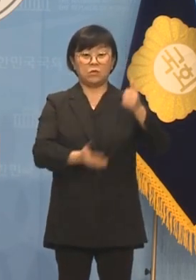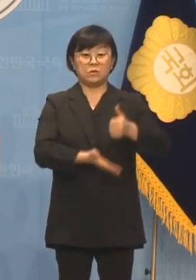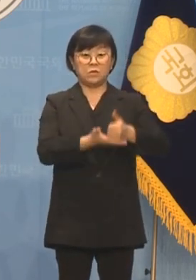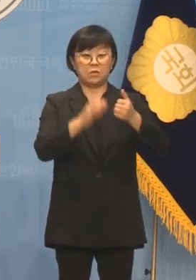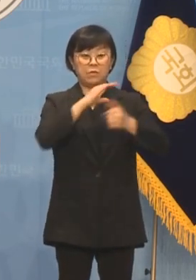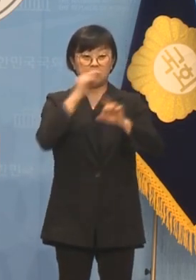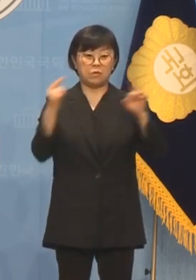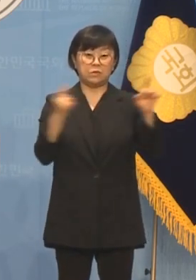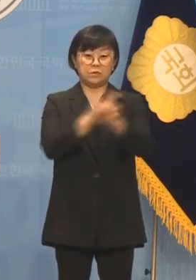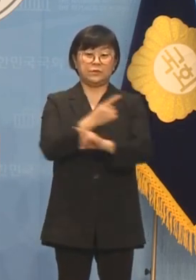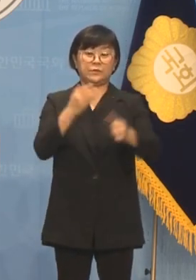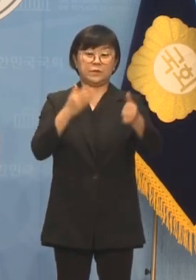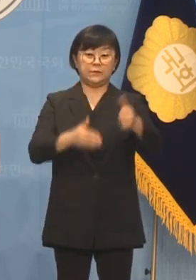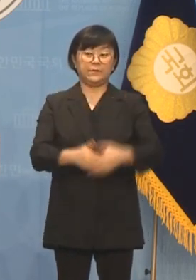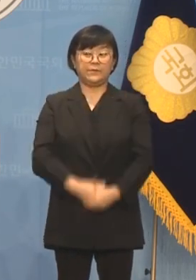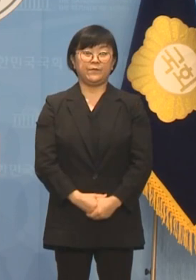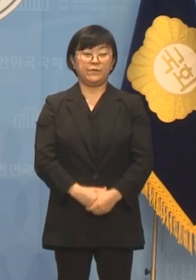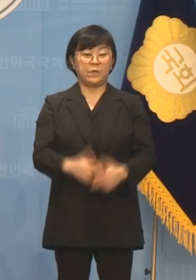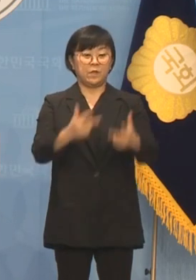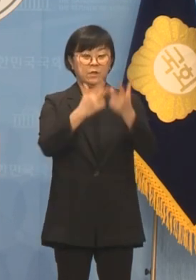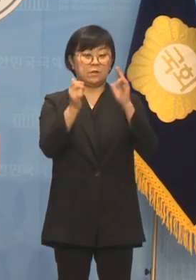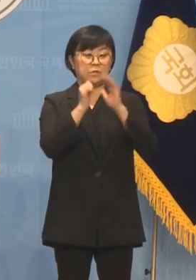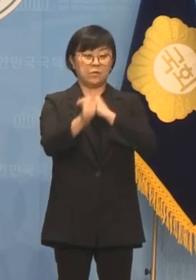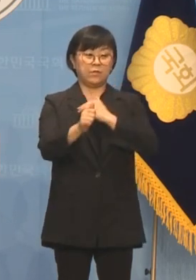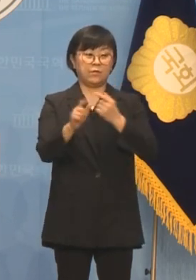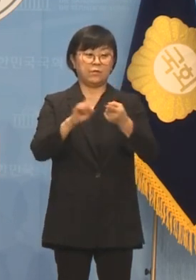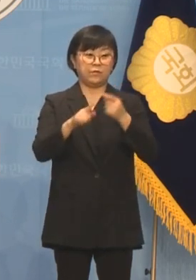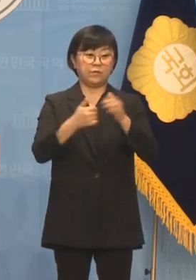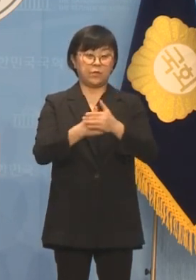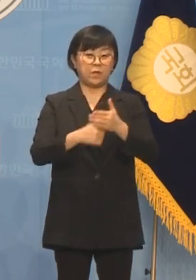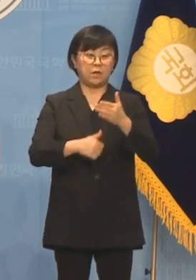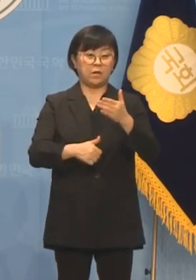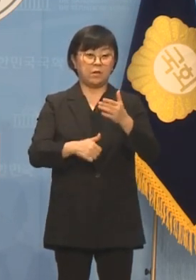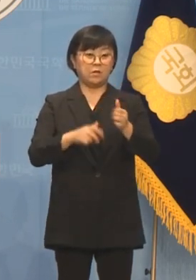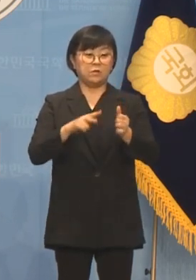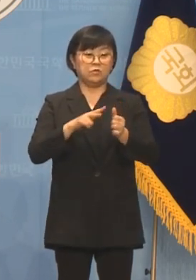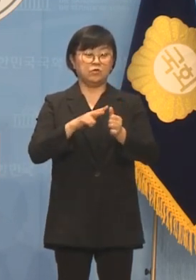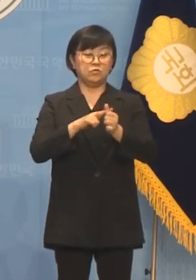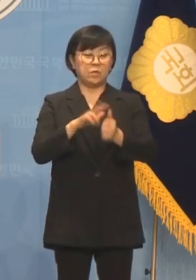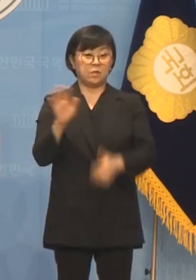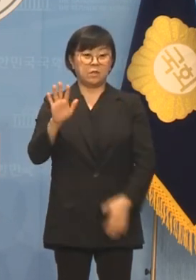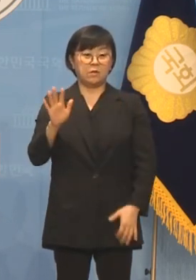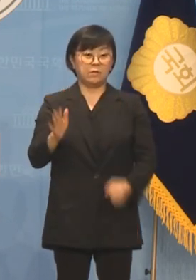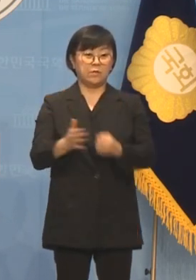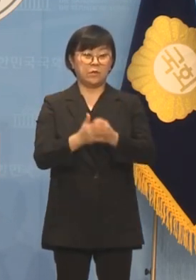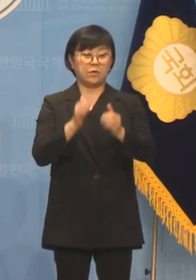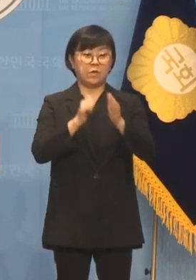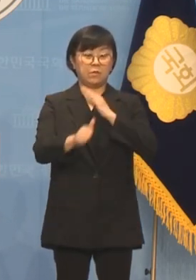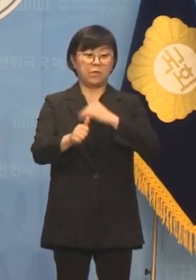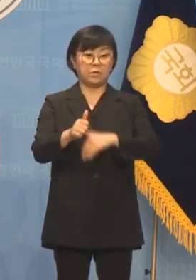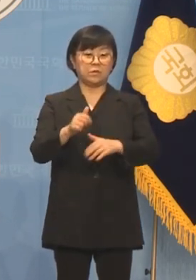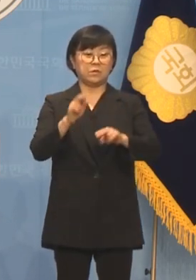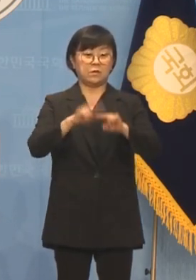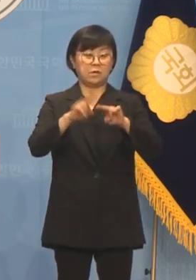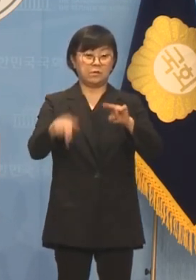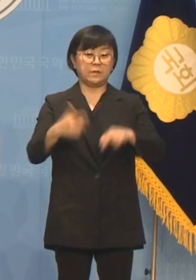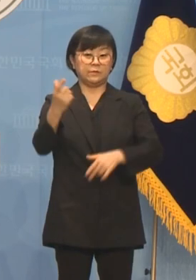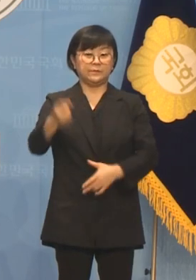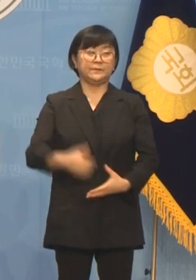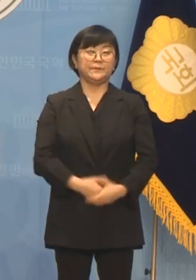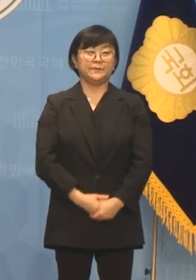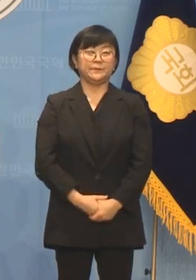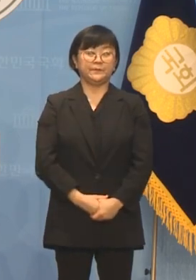을주십시오 이재명 대표는 불출마 선언을 하고 대표직도 내려놓아야